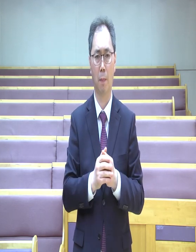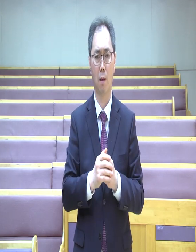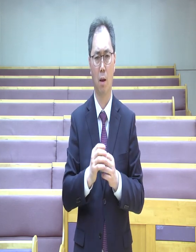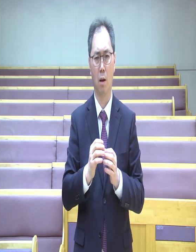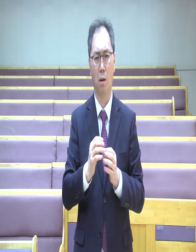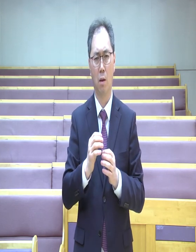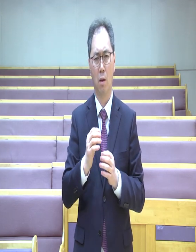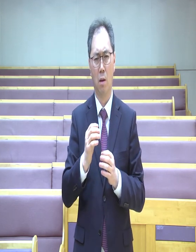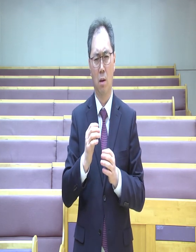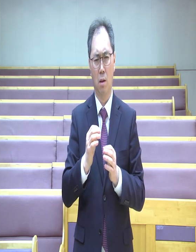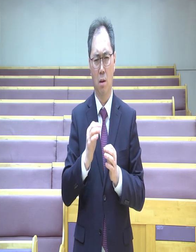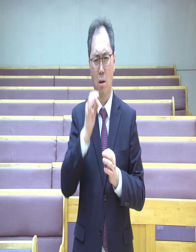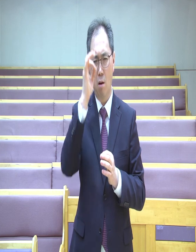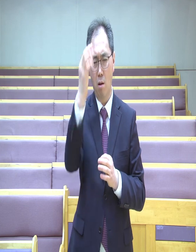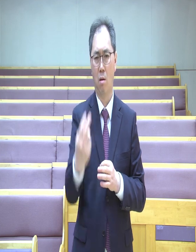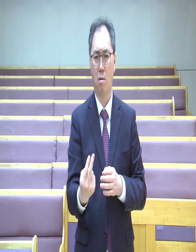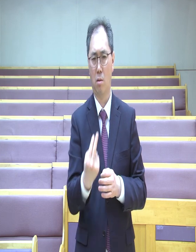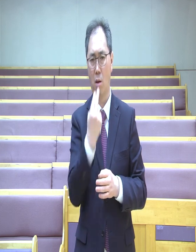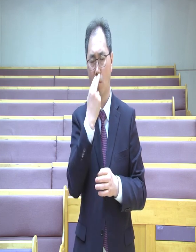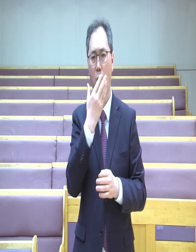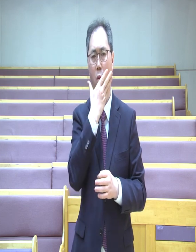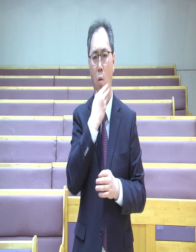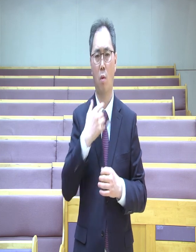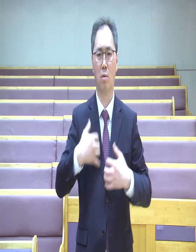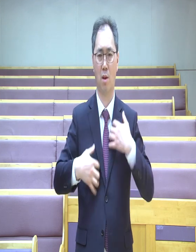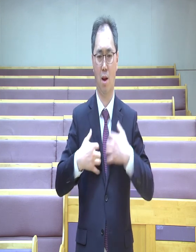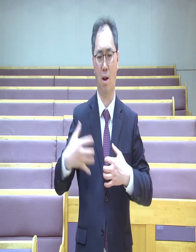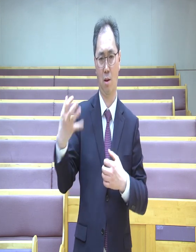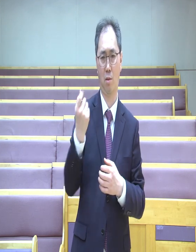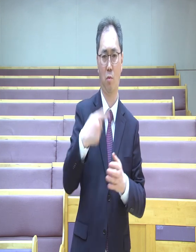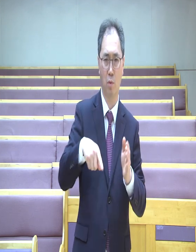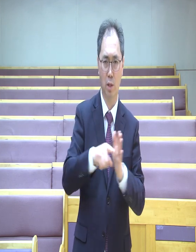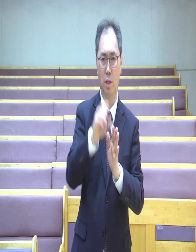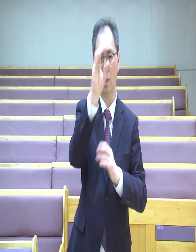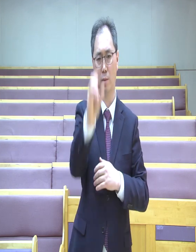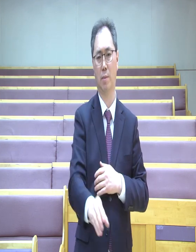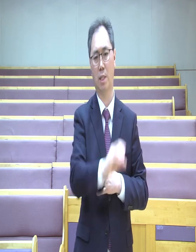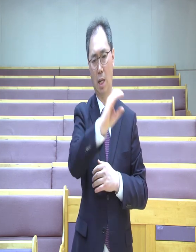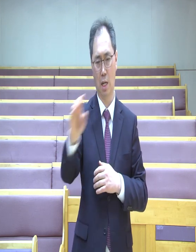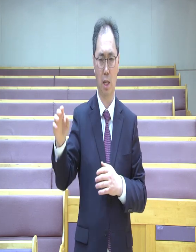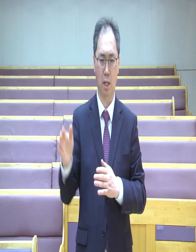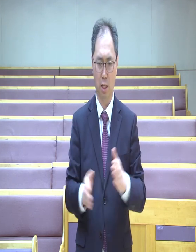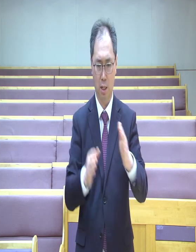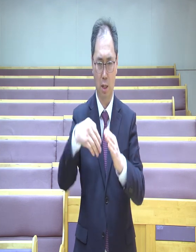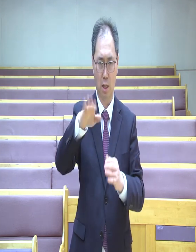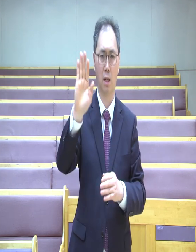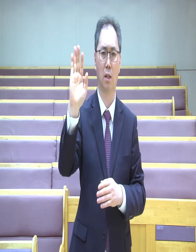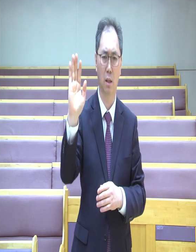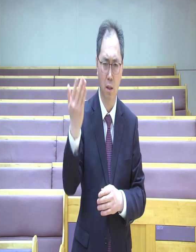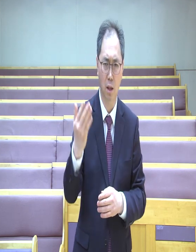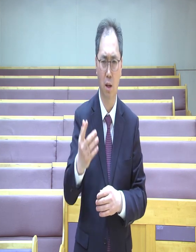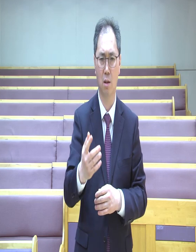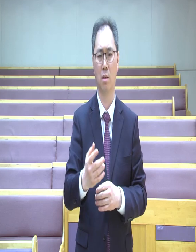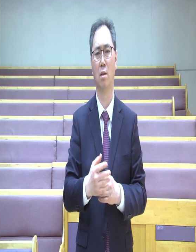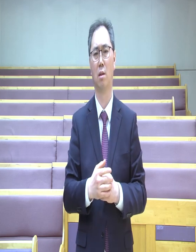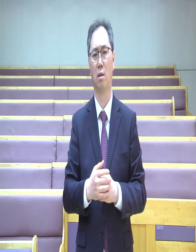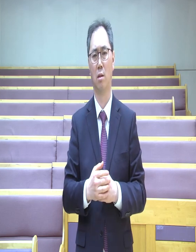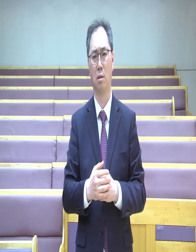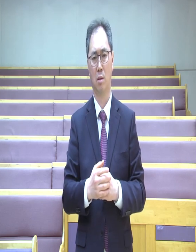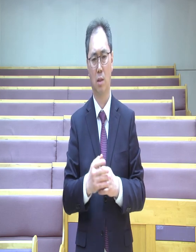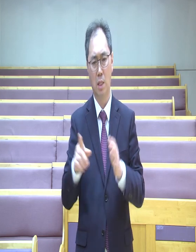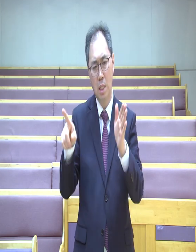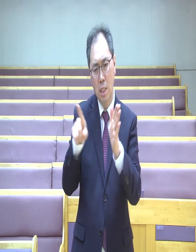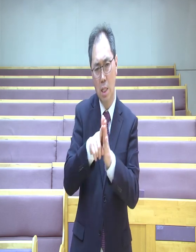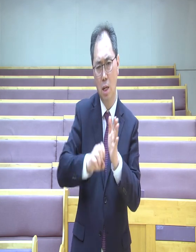길이라네. 영생복락 얻으려면 이 길만은 걸어야 해. 배고파도 올라가고